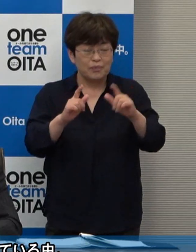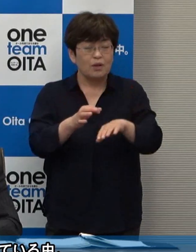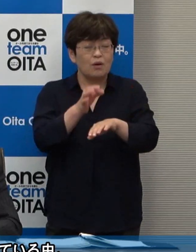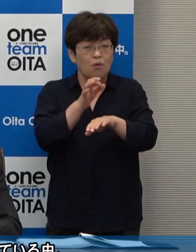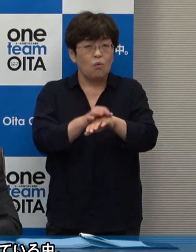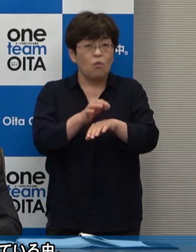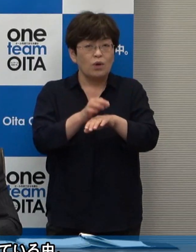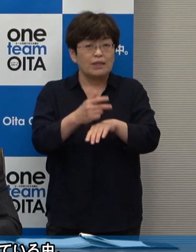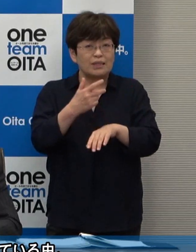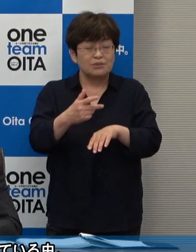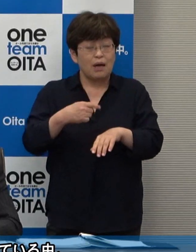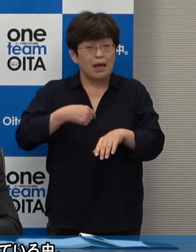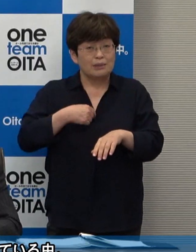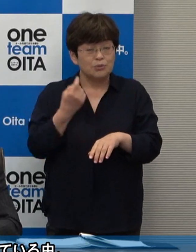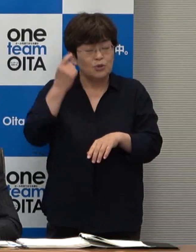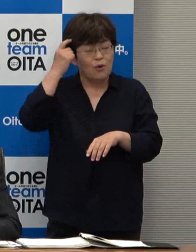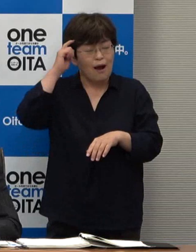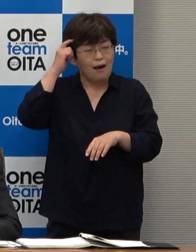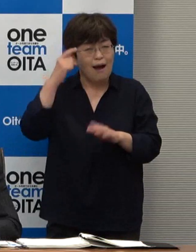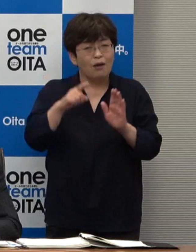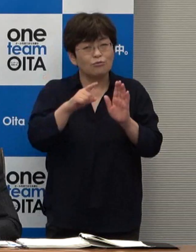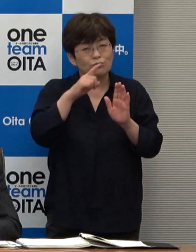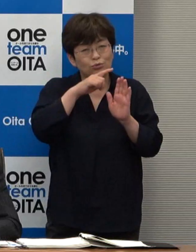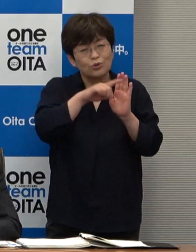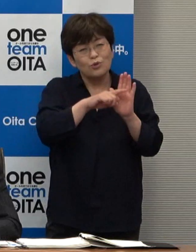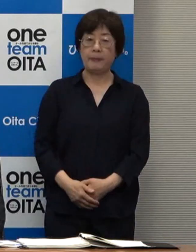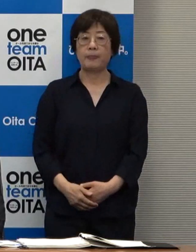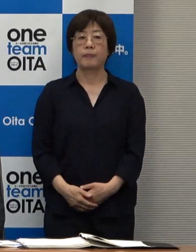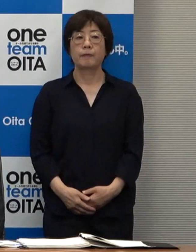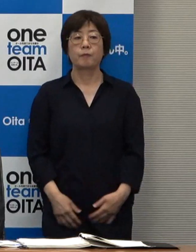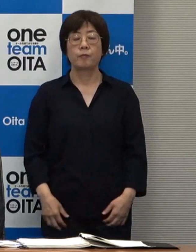自分たちが考えるスケジュールでやっていくということです。